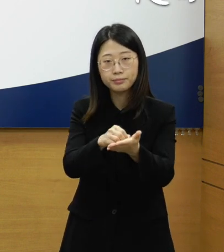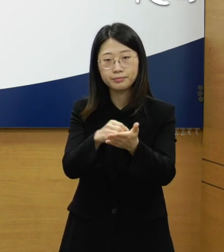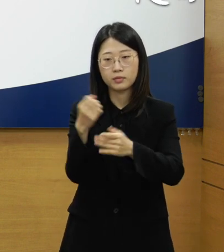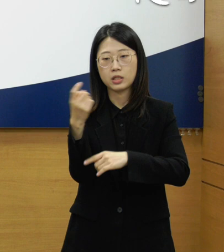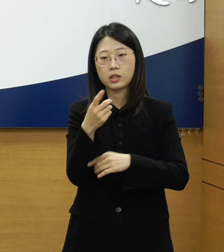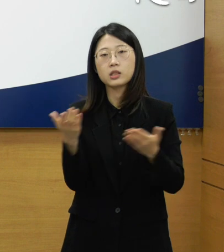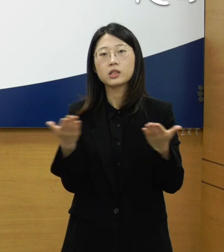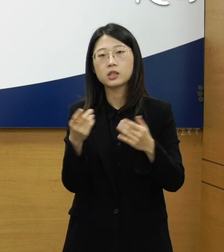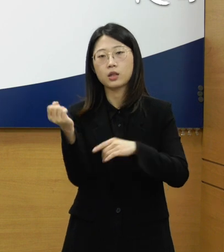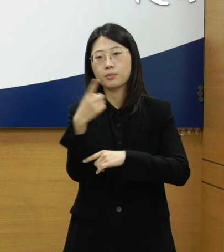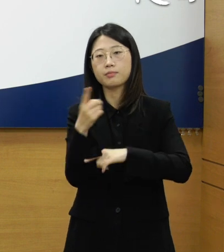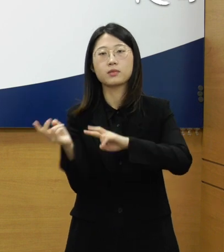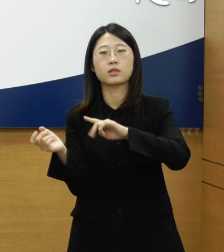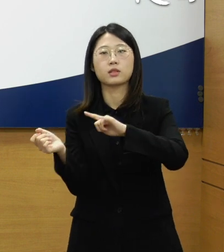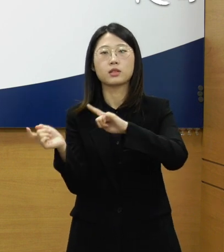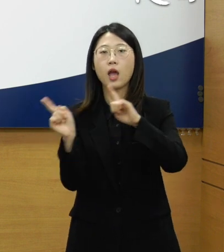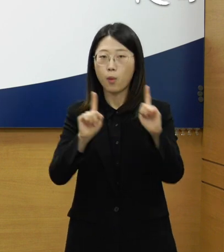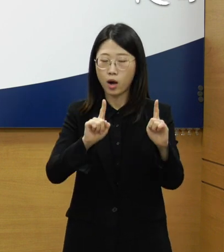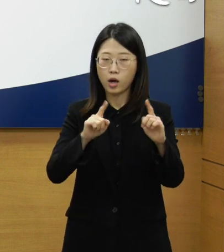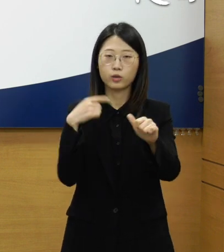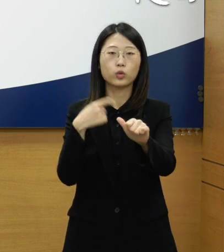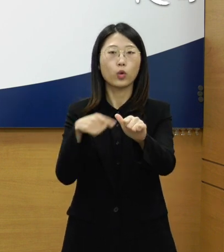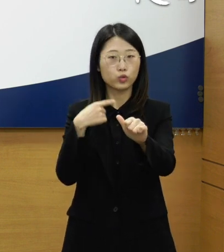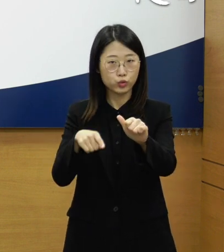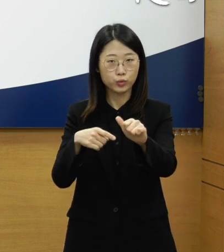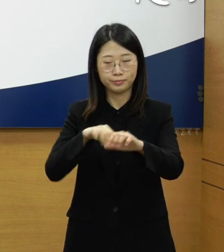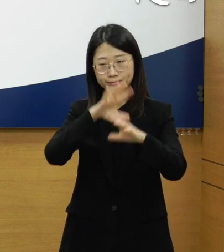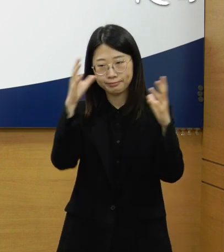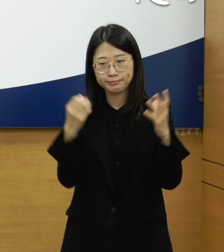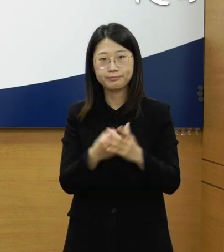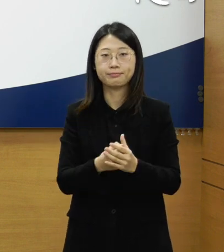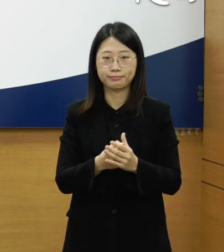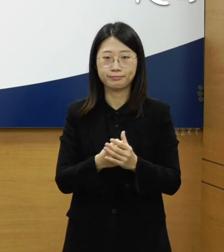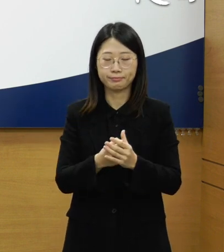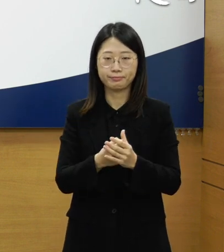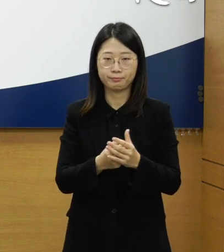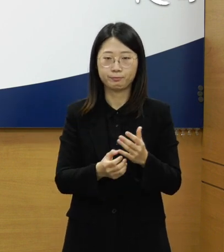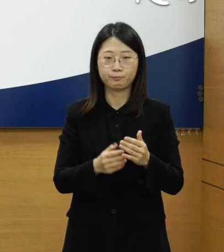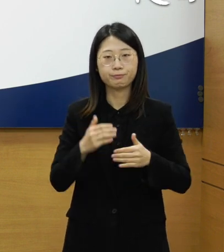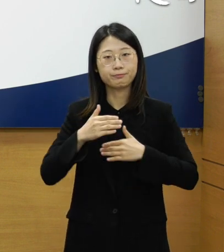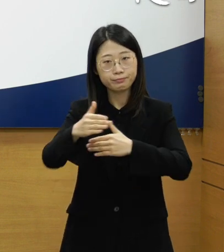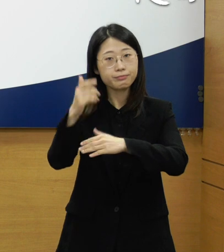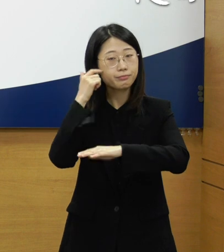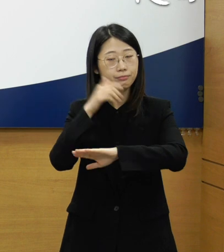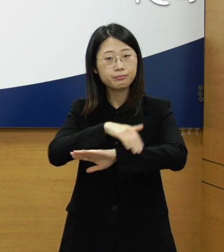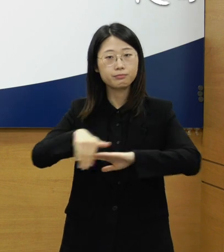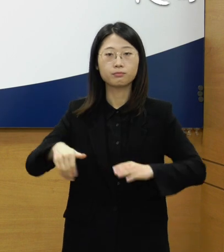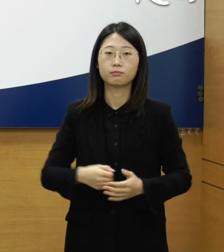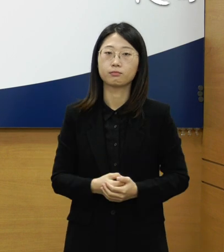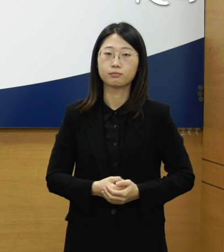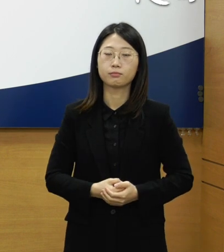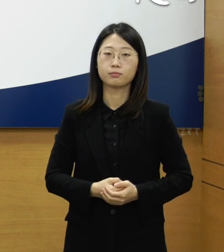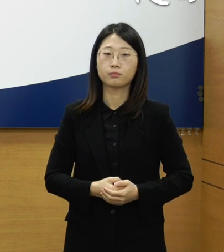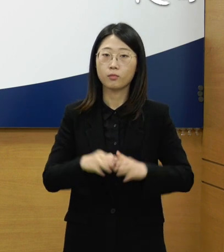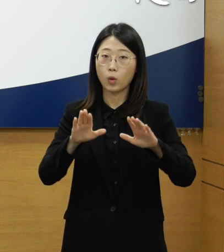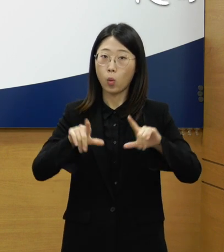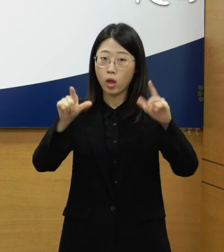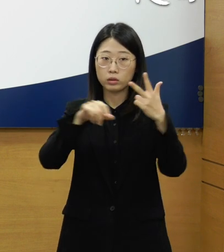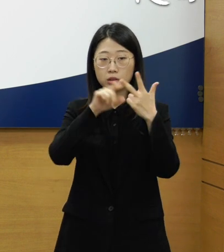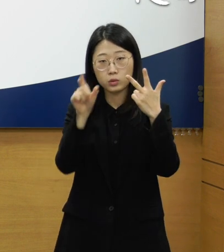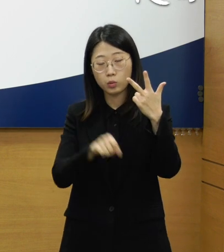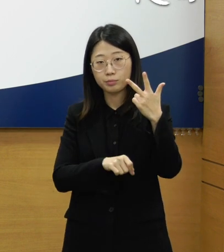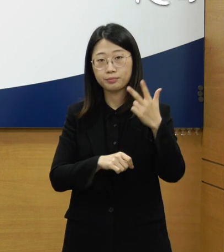재활까지 지원하는 재활 교육을 확대해 나가겠습니다. 또한 올해